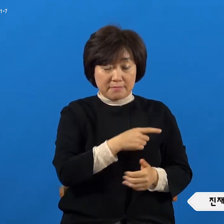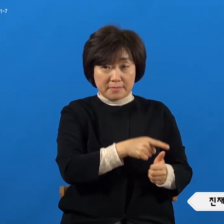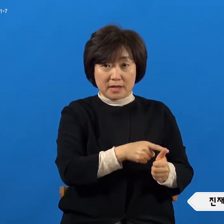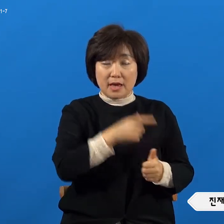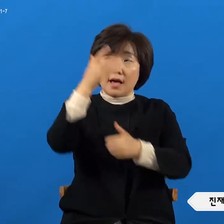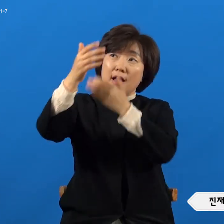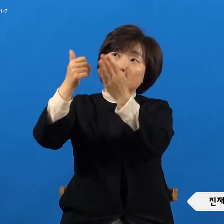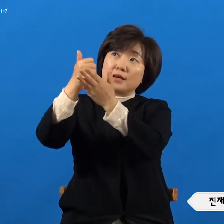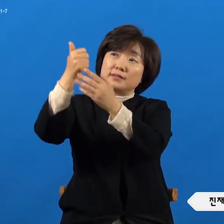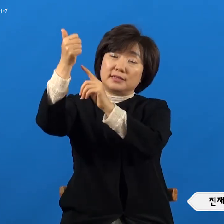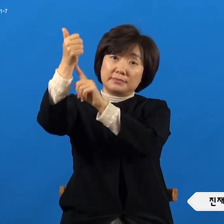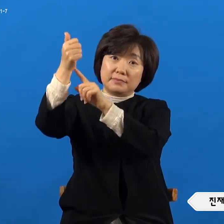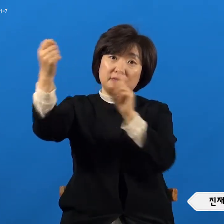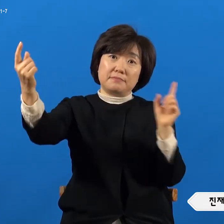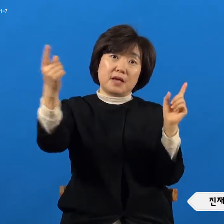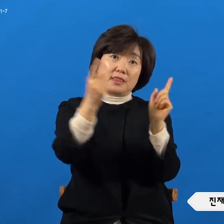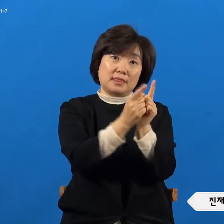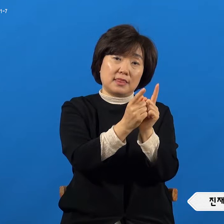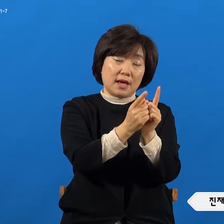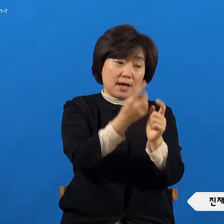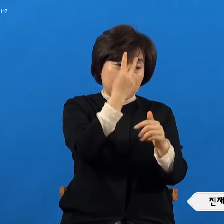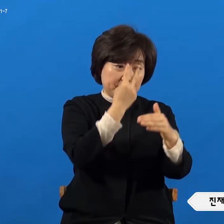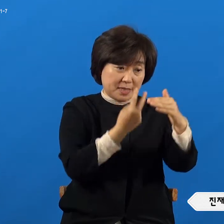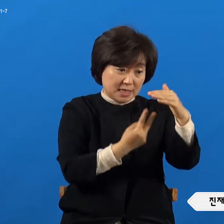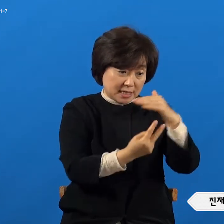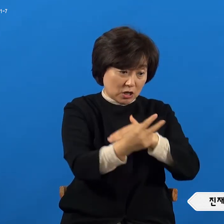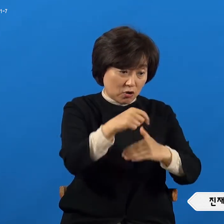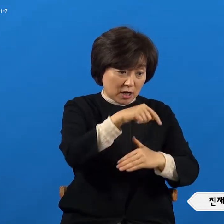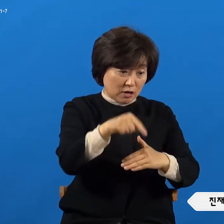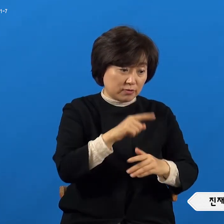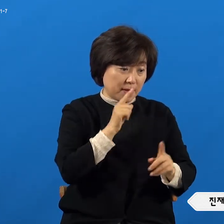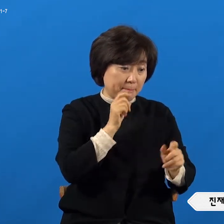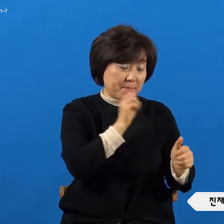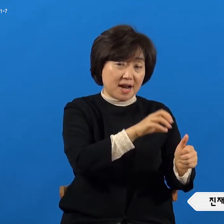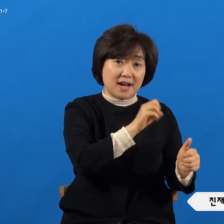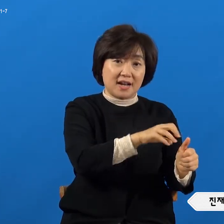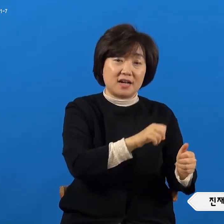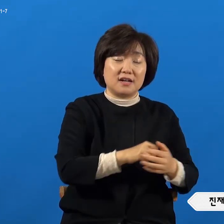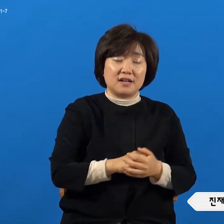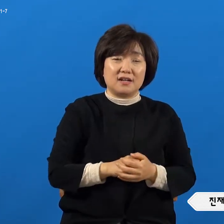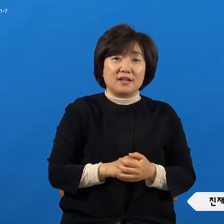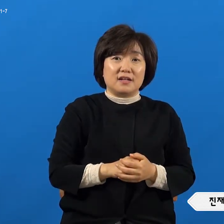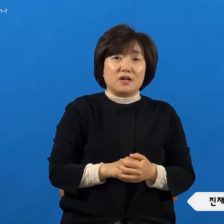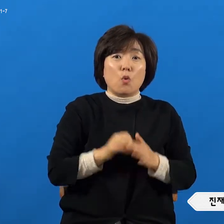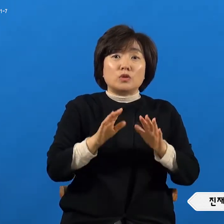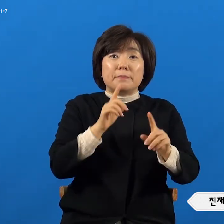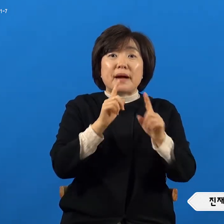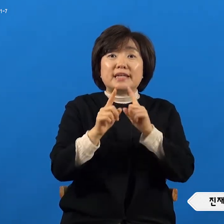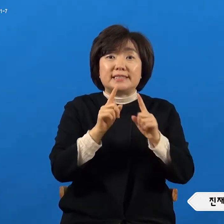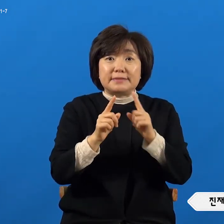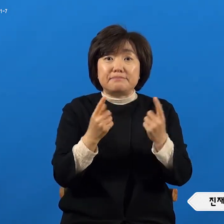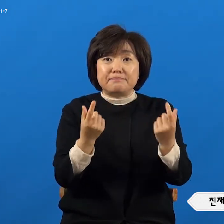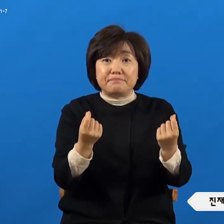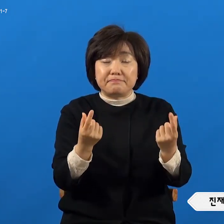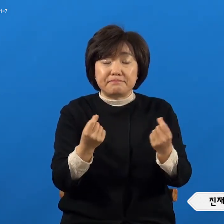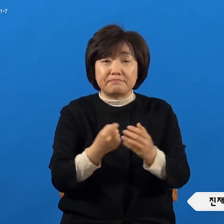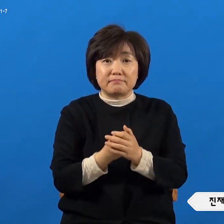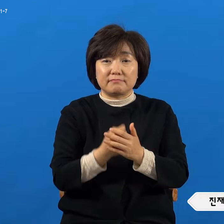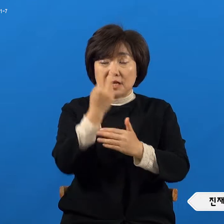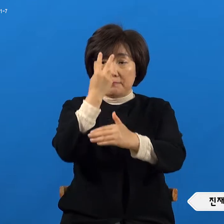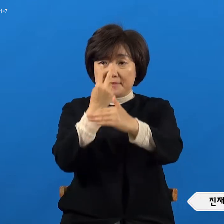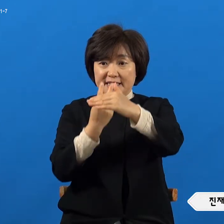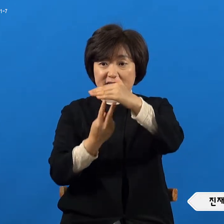비전 가운데 말씀하시는 장면입니다. 오늘 이 말씀을 통해서 우리는 비전을 향한 몇